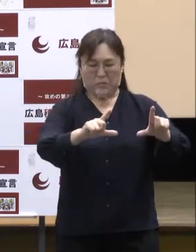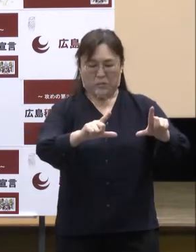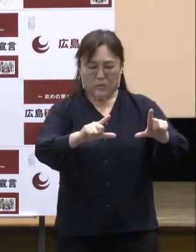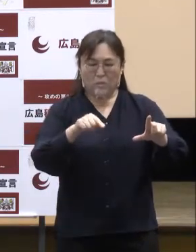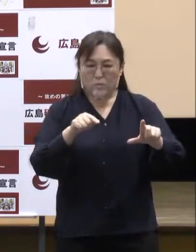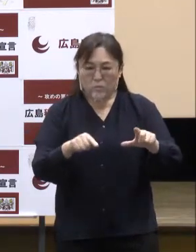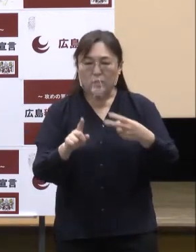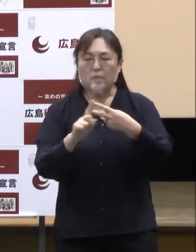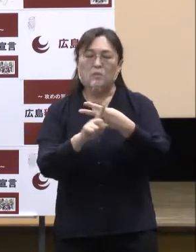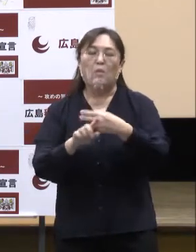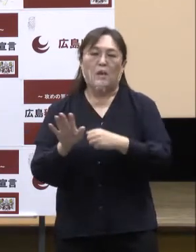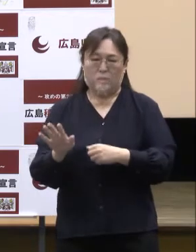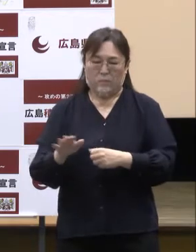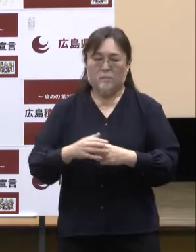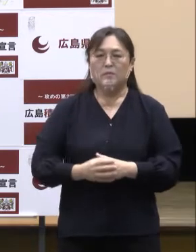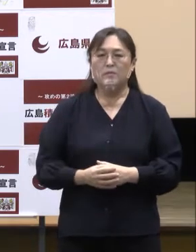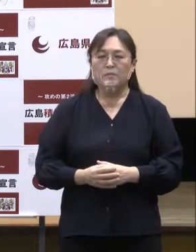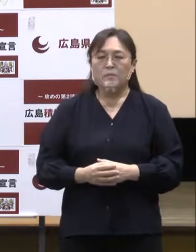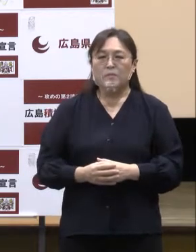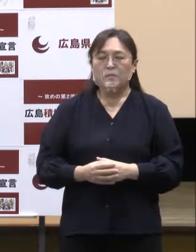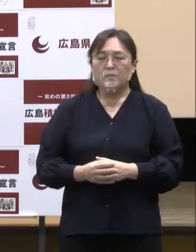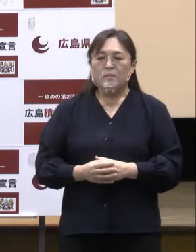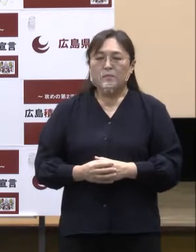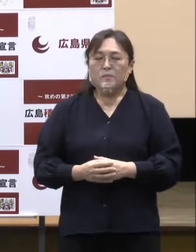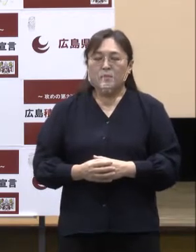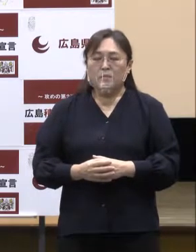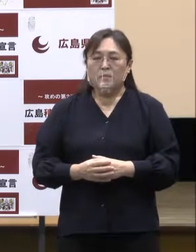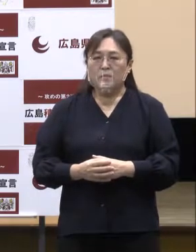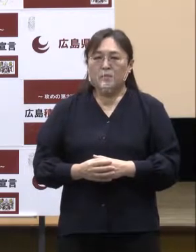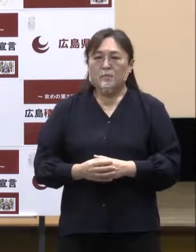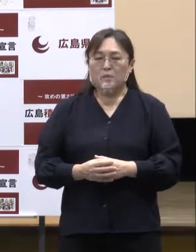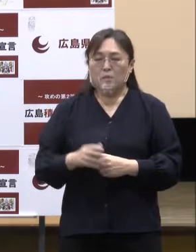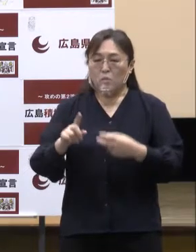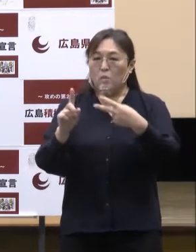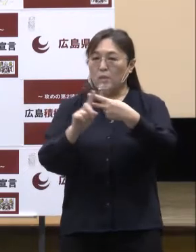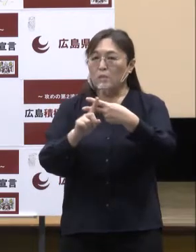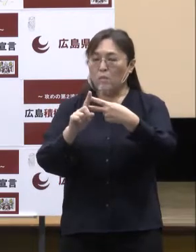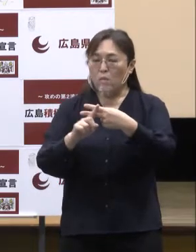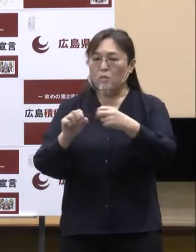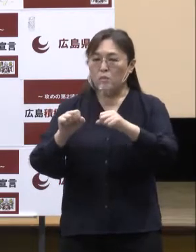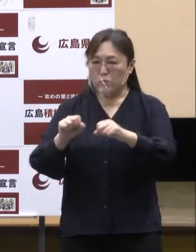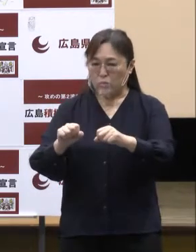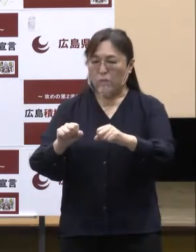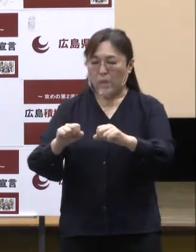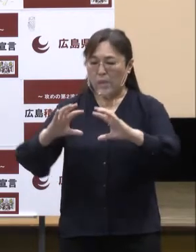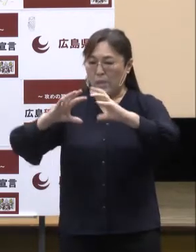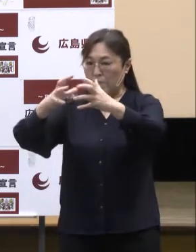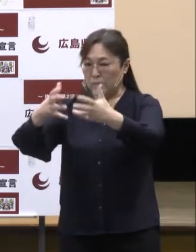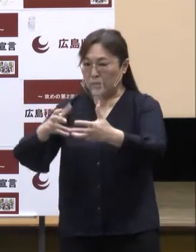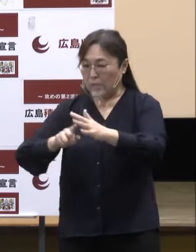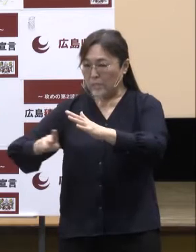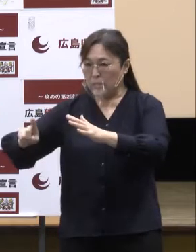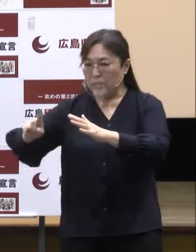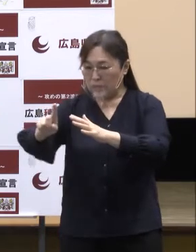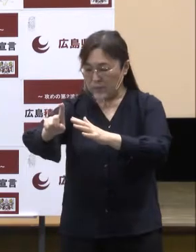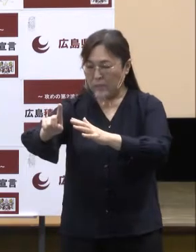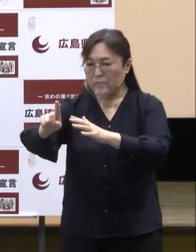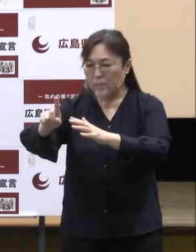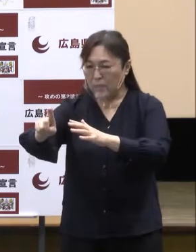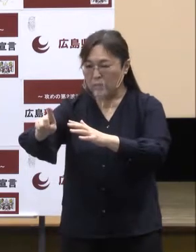ようなものになります。この機能は、委託業者の世界最先端の AI を活用したも